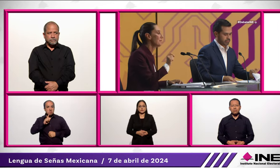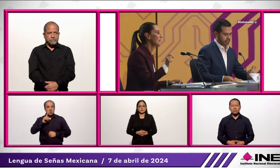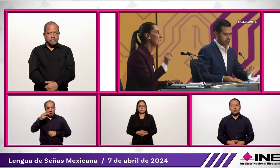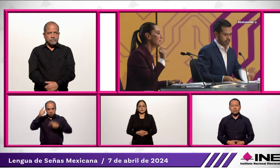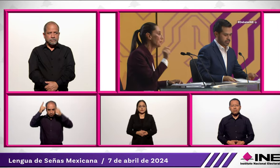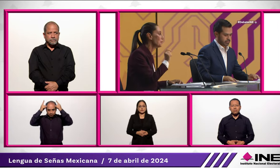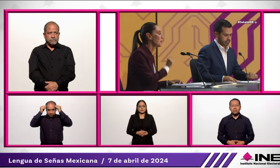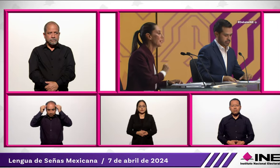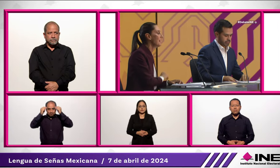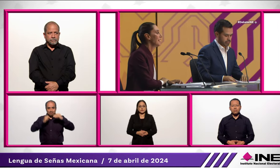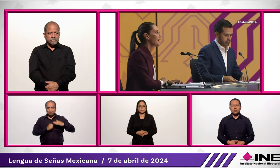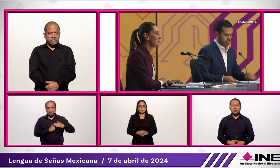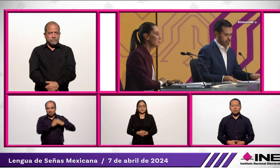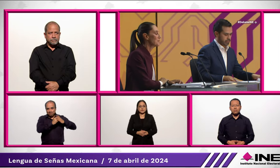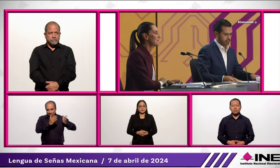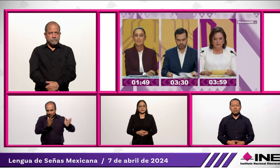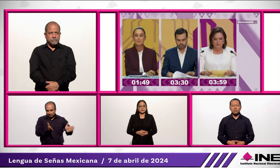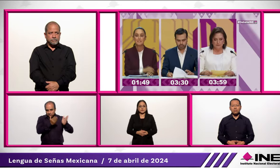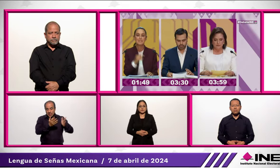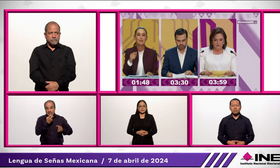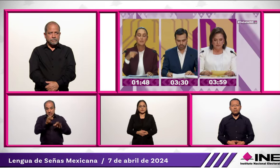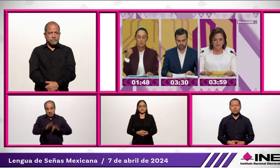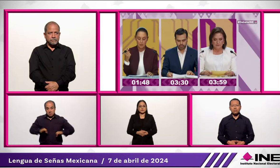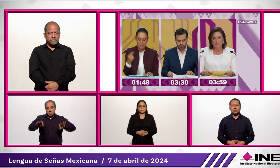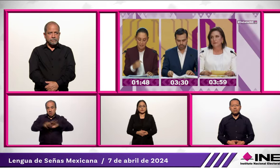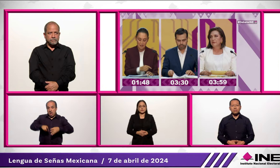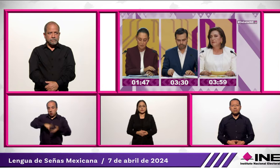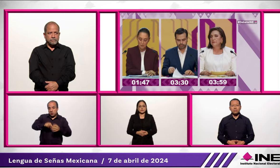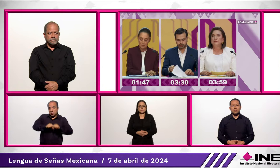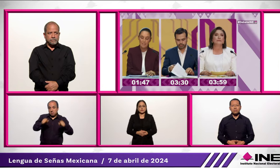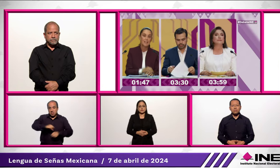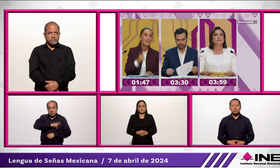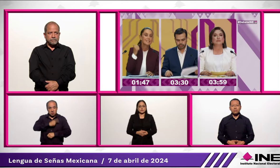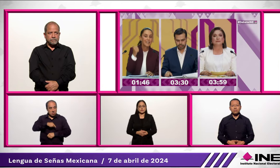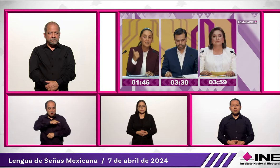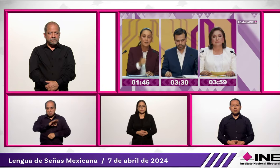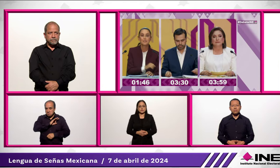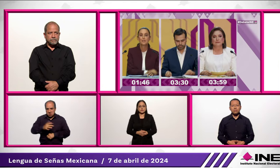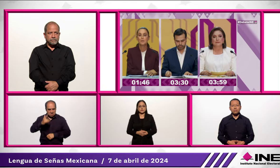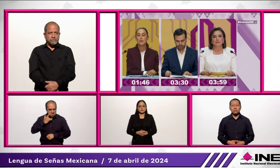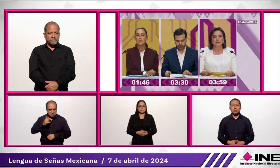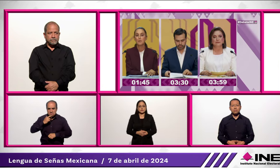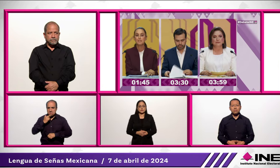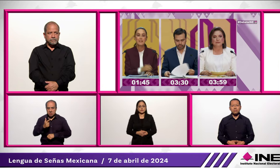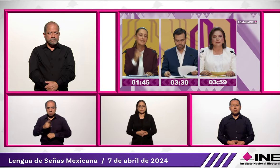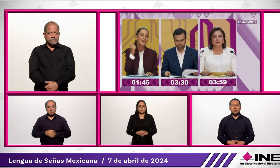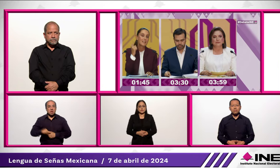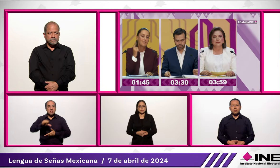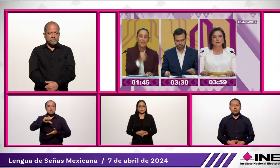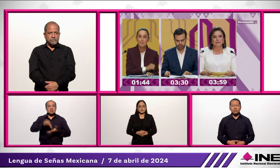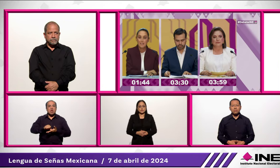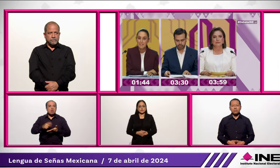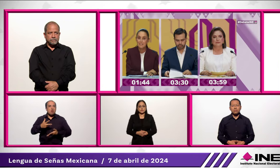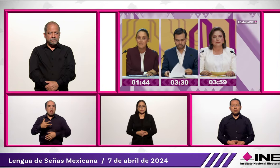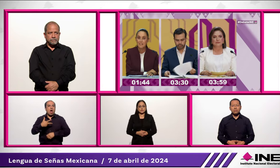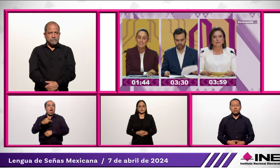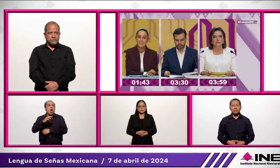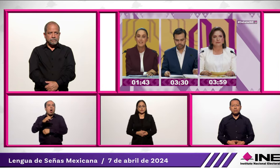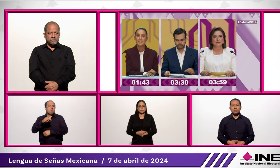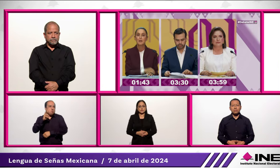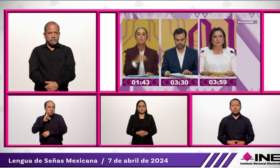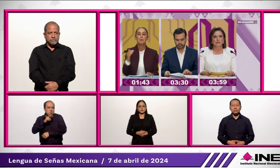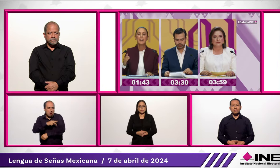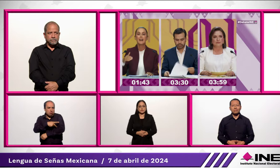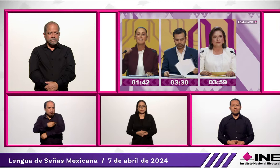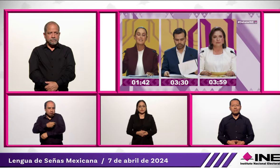algo fundamental que ocurre en nuestros sistemas de salud, que pueden dar mucho más. Centros de toma de muestras y farmacias del